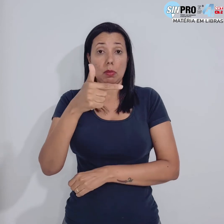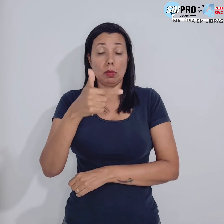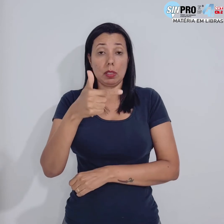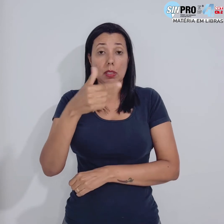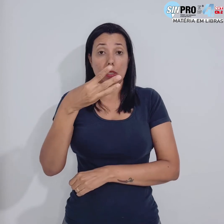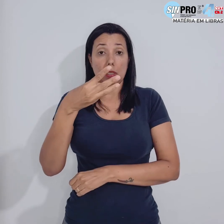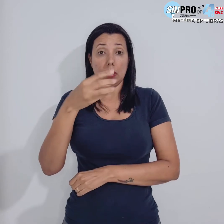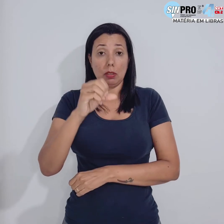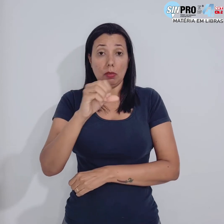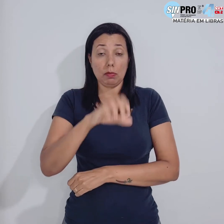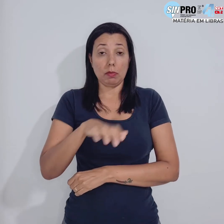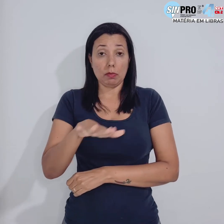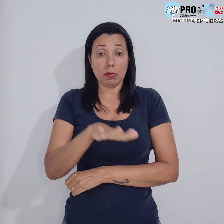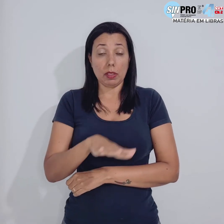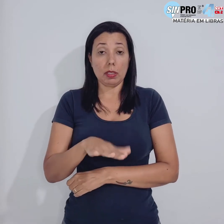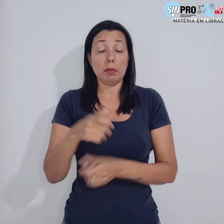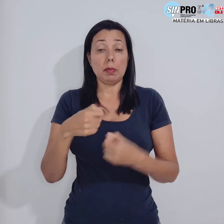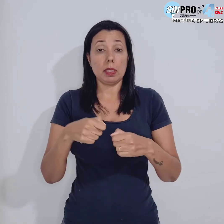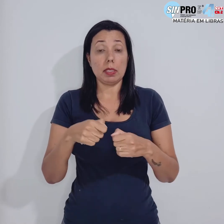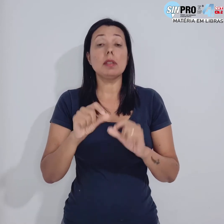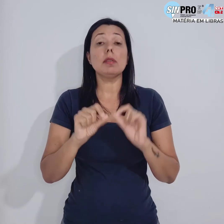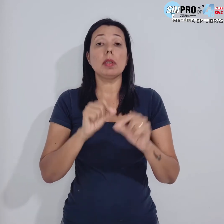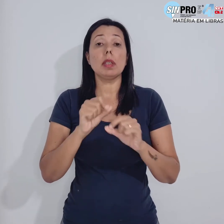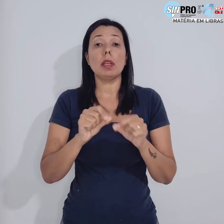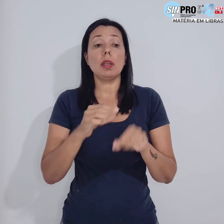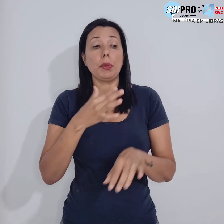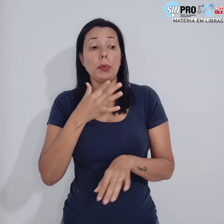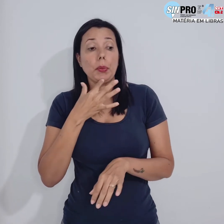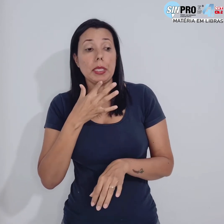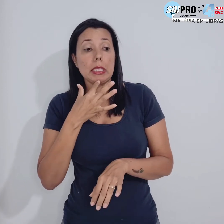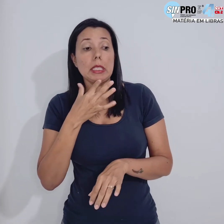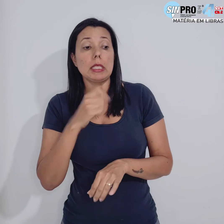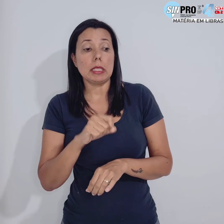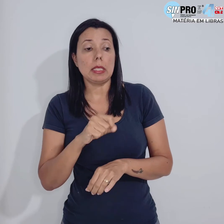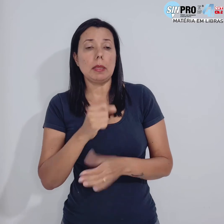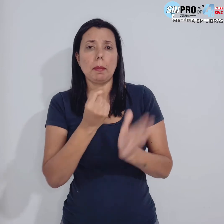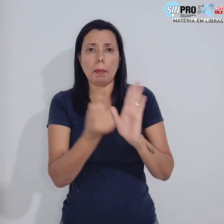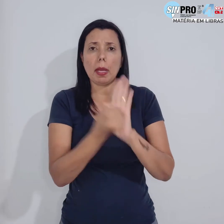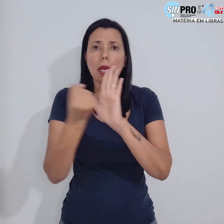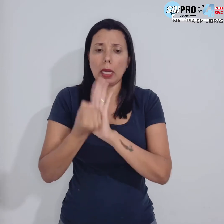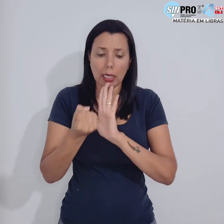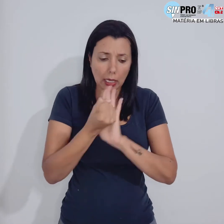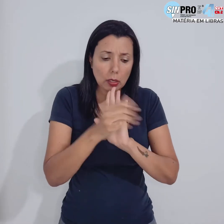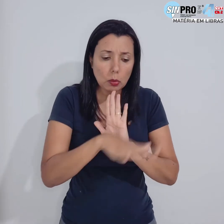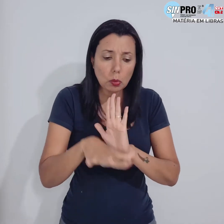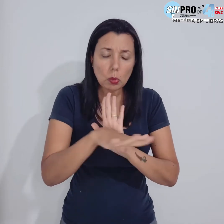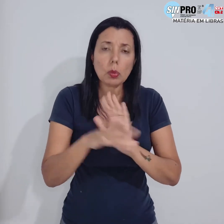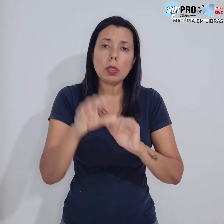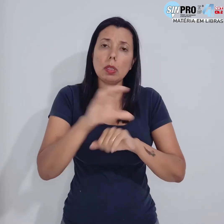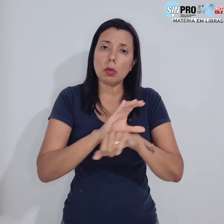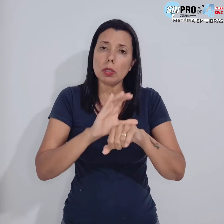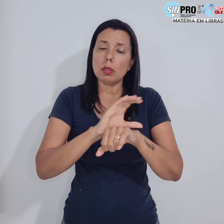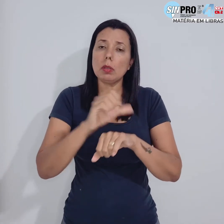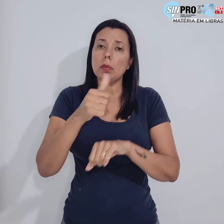e sim nas periferias das cidades, segundo o censo do IBGE 2010. Depois